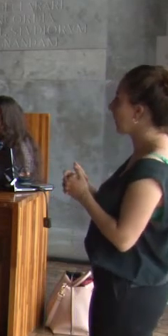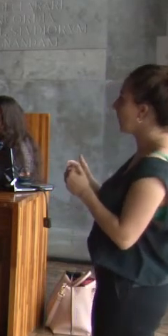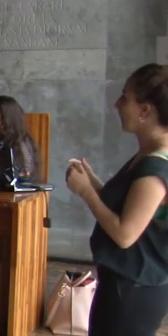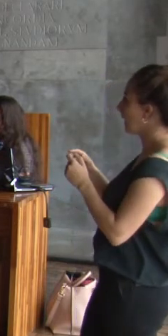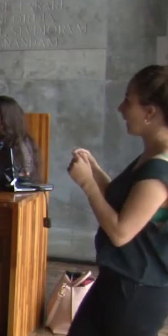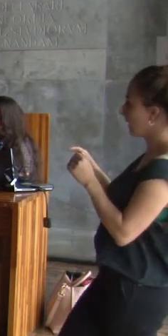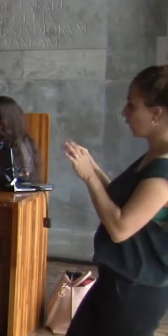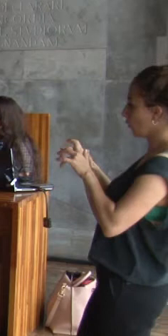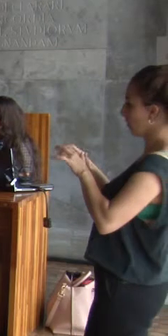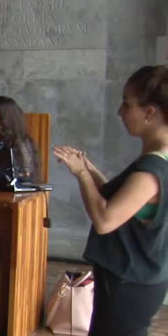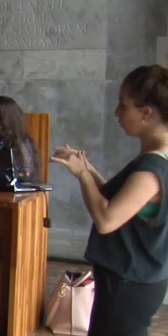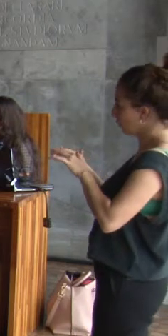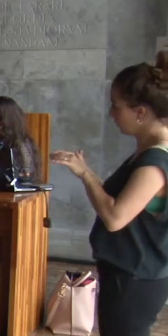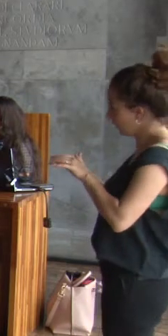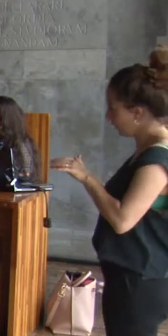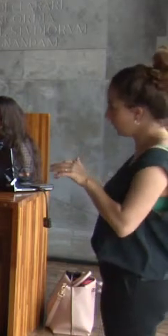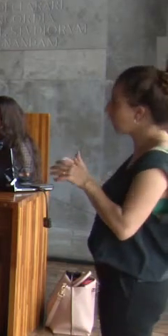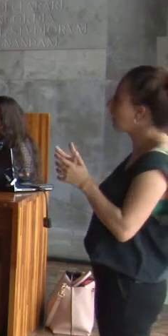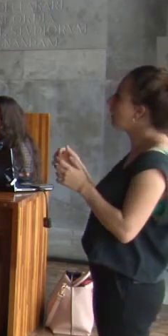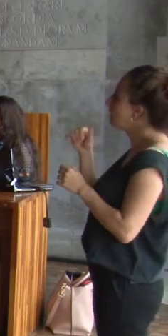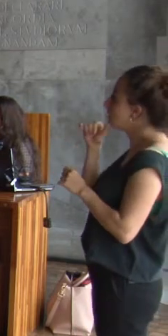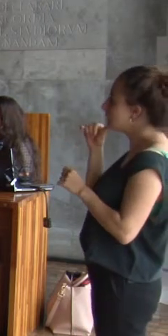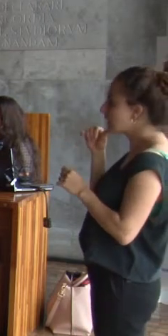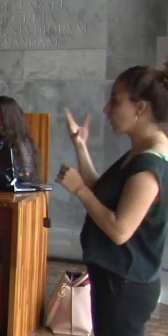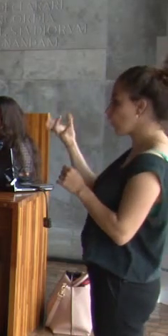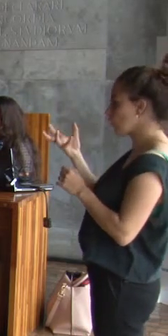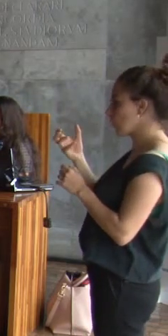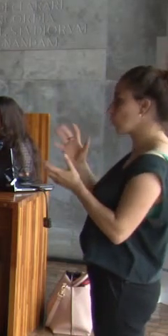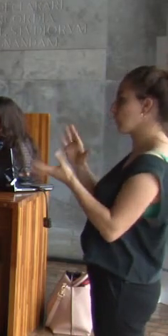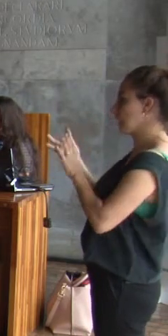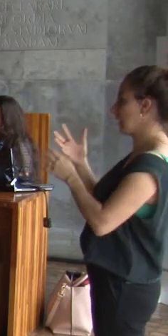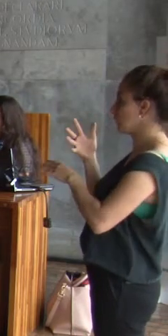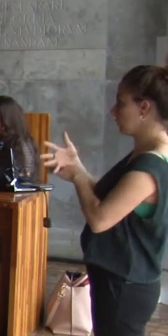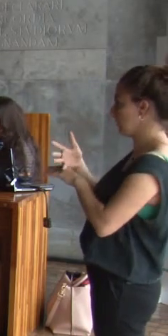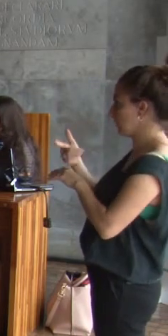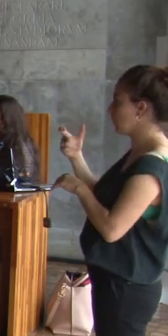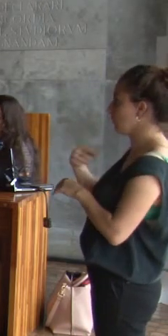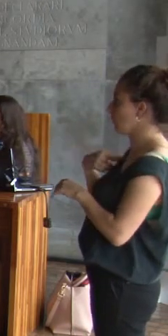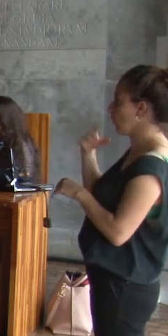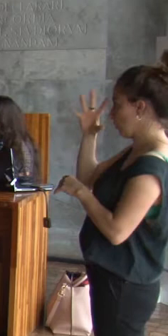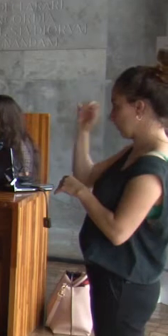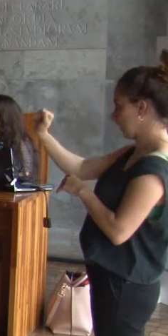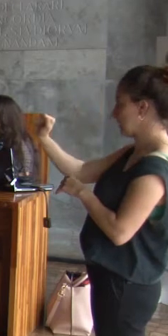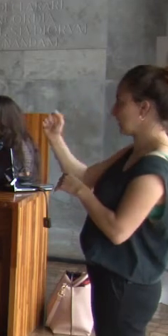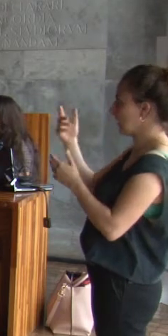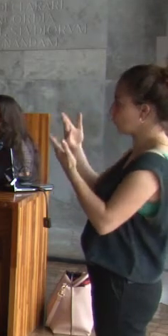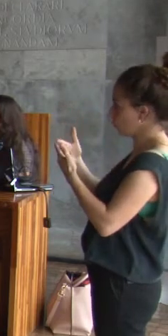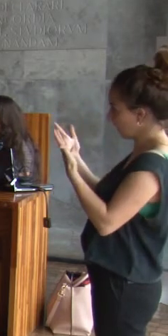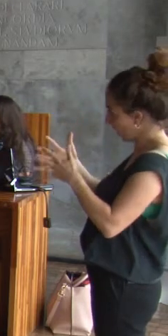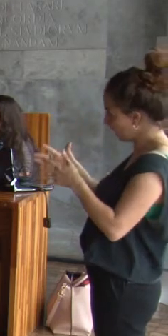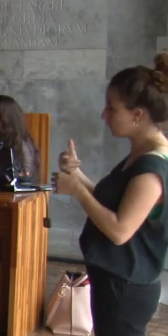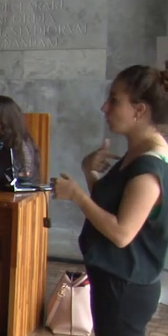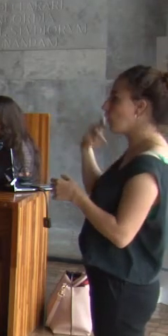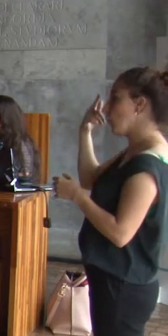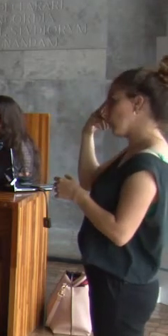computer. È importante rendere appunto i contenuti accessibili, perché anch'io ho studiato all'università, quindi so cosa vuol